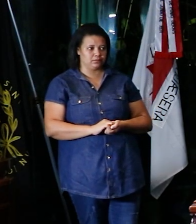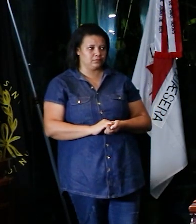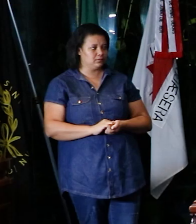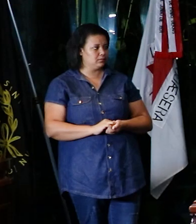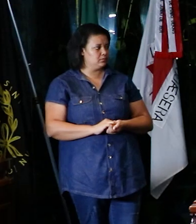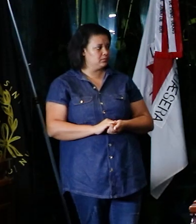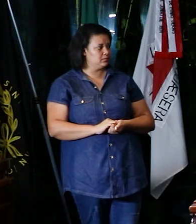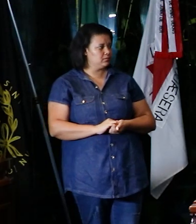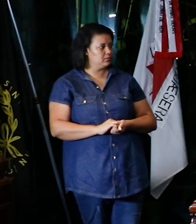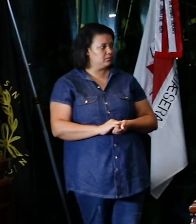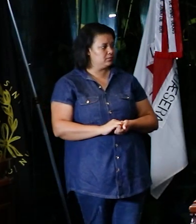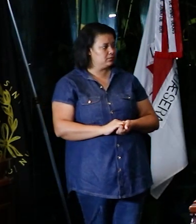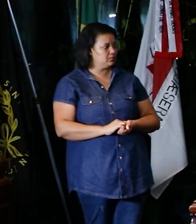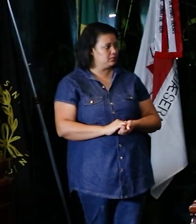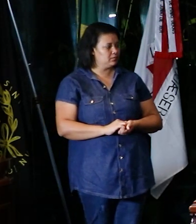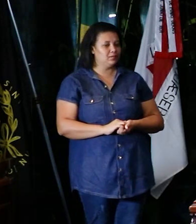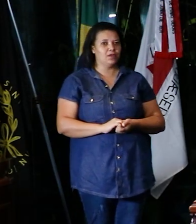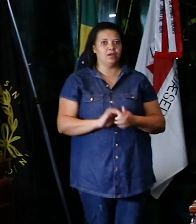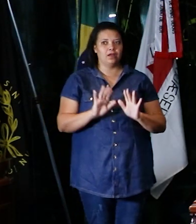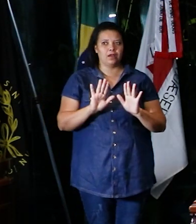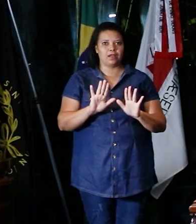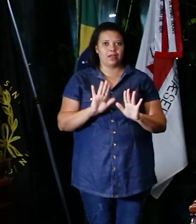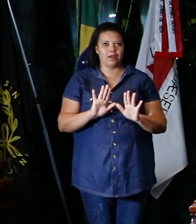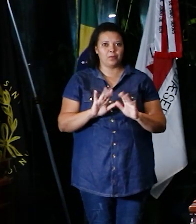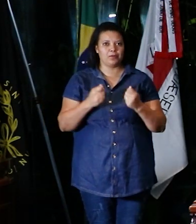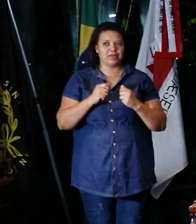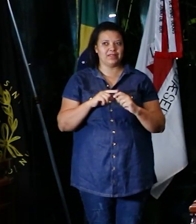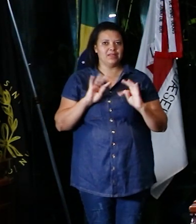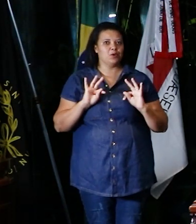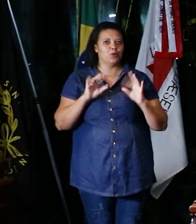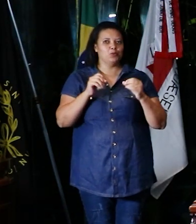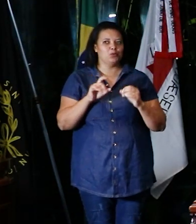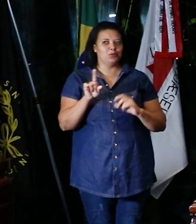Não, gente, tantos de uma vez assim não pode.